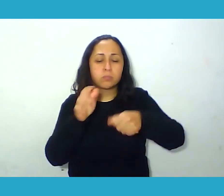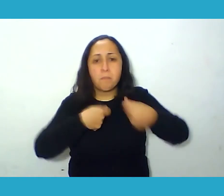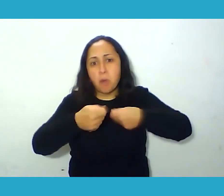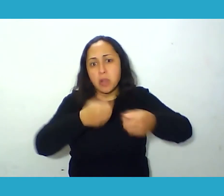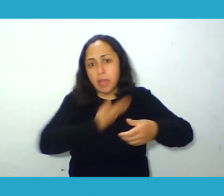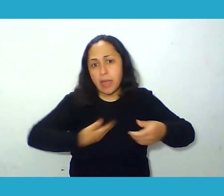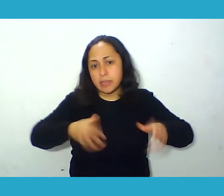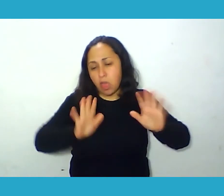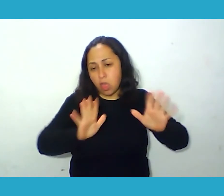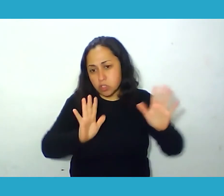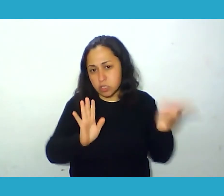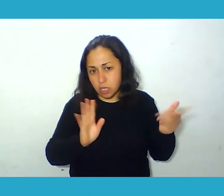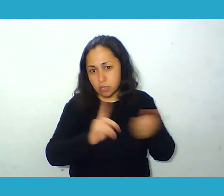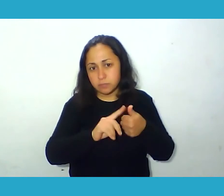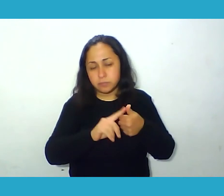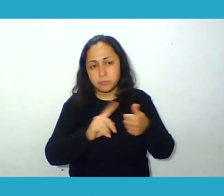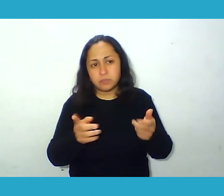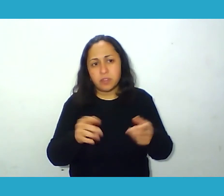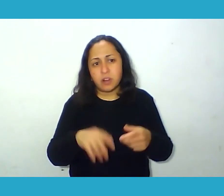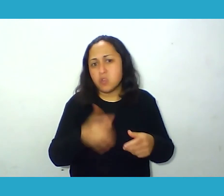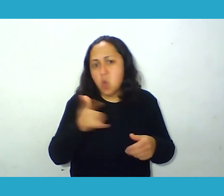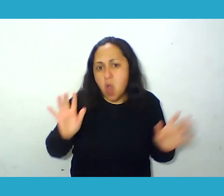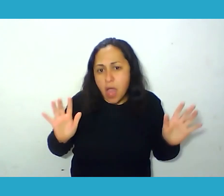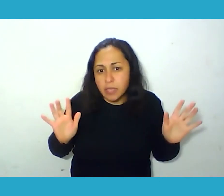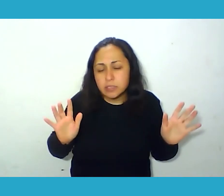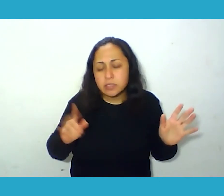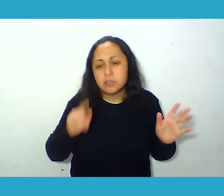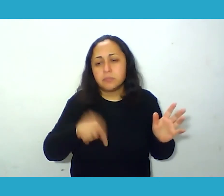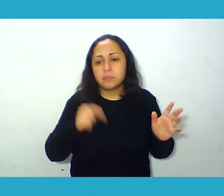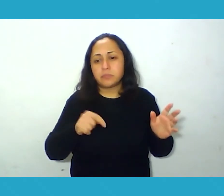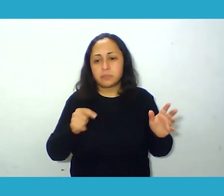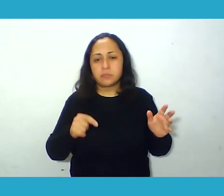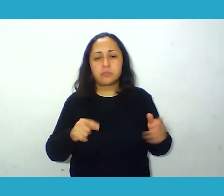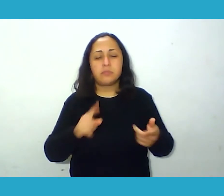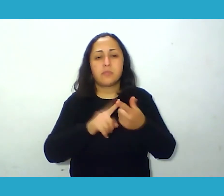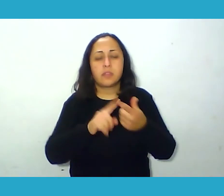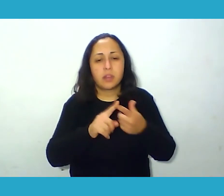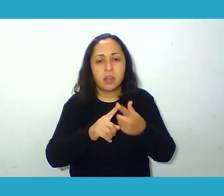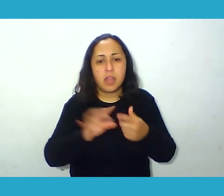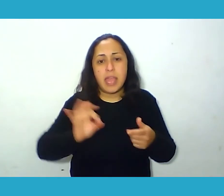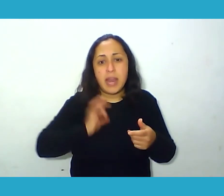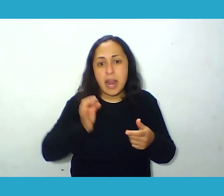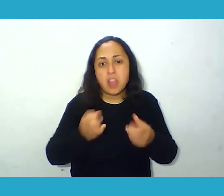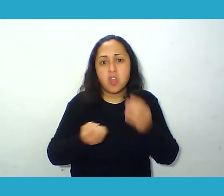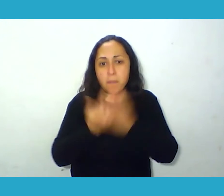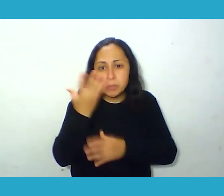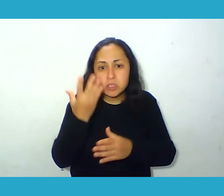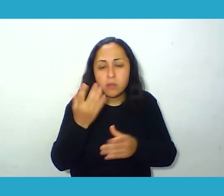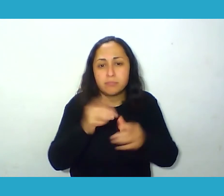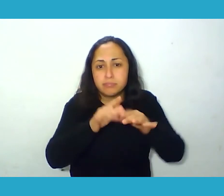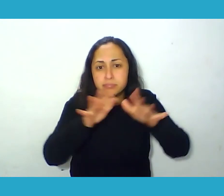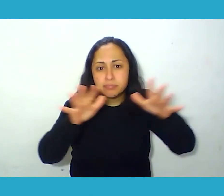en tanto foro técnico del UNASUR, ya no existe. Su web quedó desactualizada en 2018, año que se empieza a